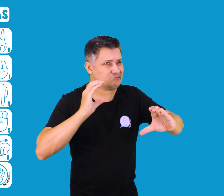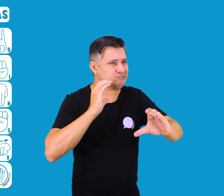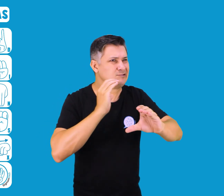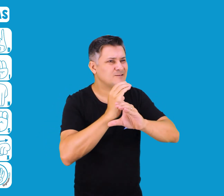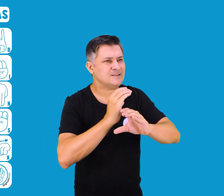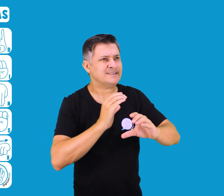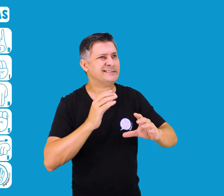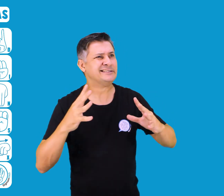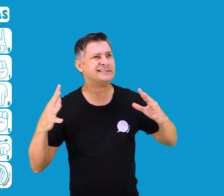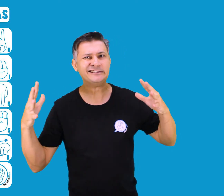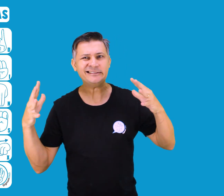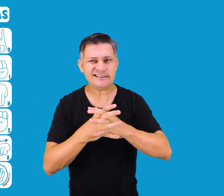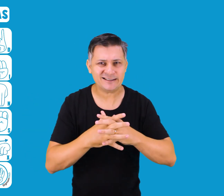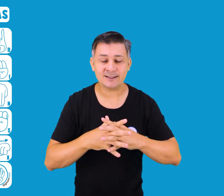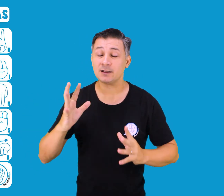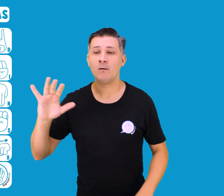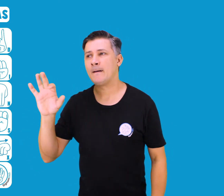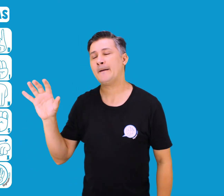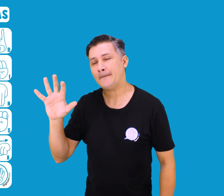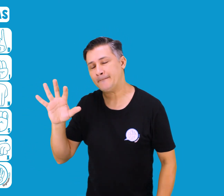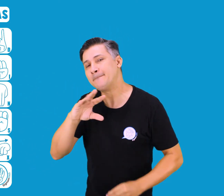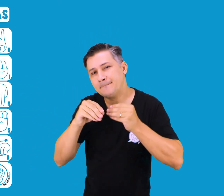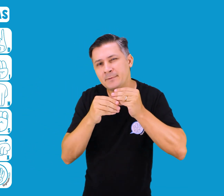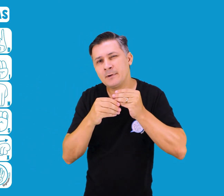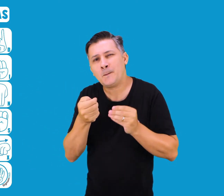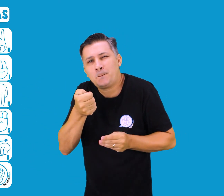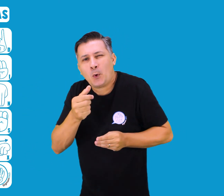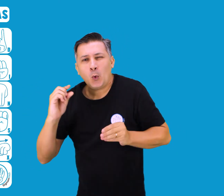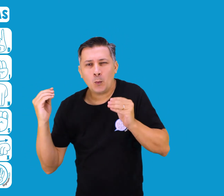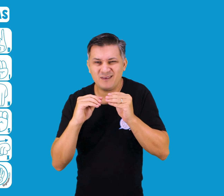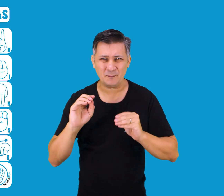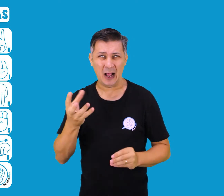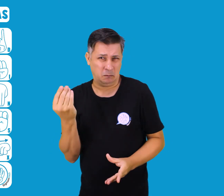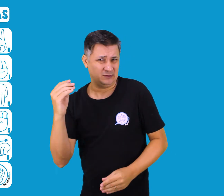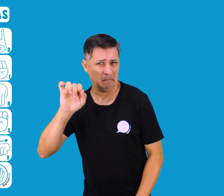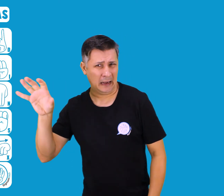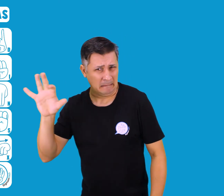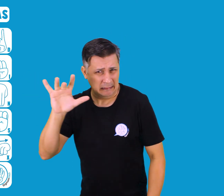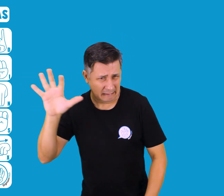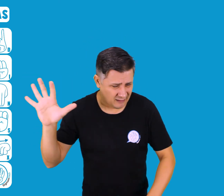em Libras ficaria truncada, mas seu uso exagerado pode surtir um efeito muito